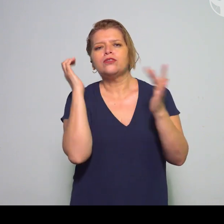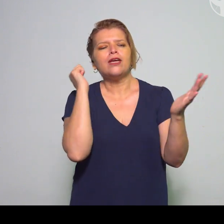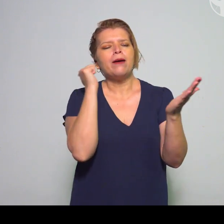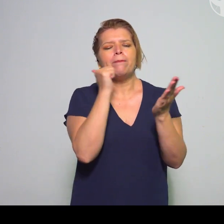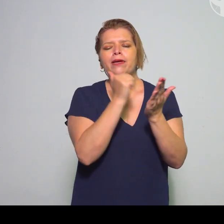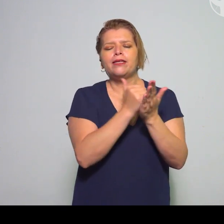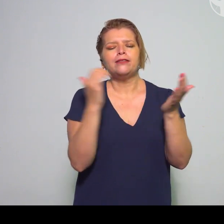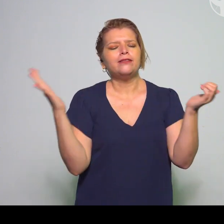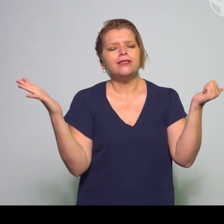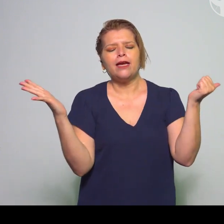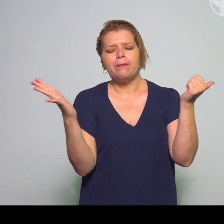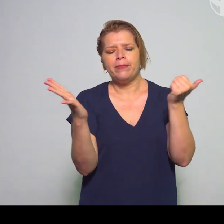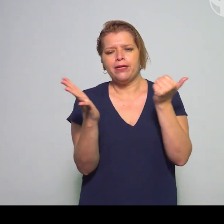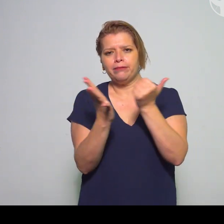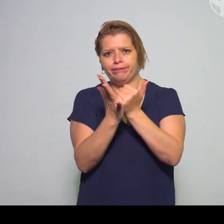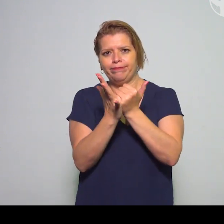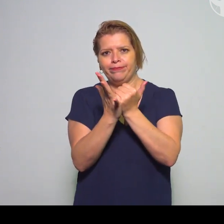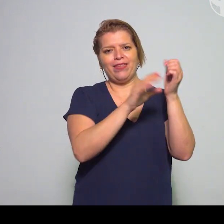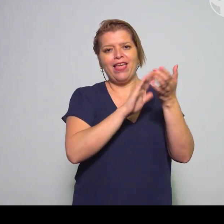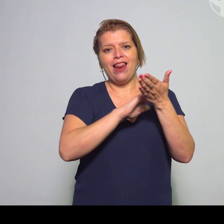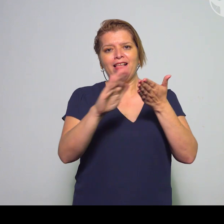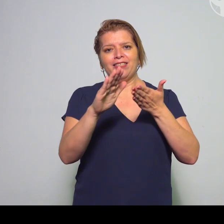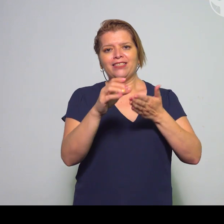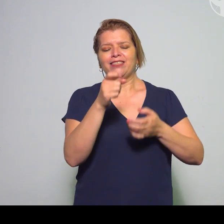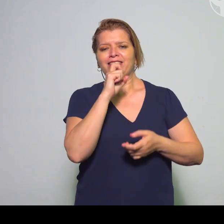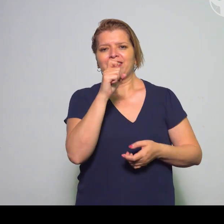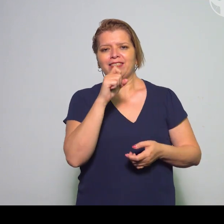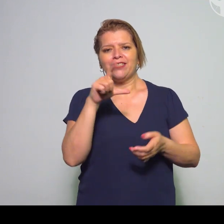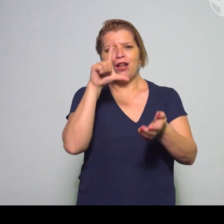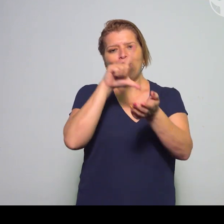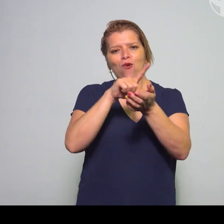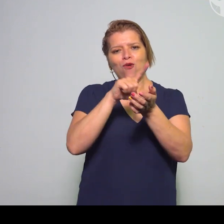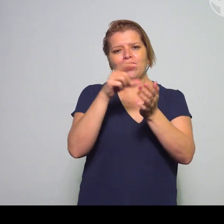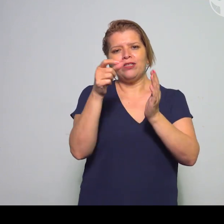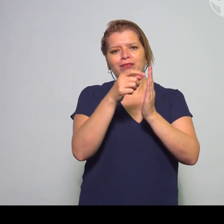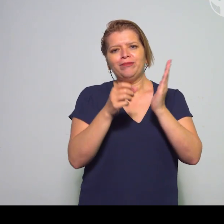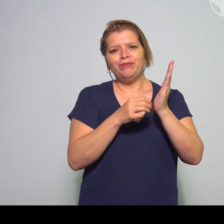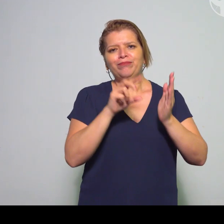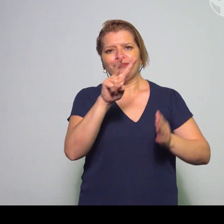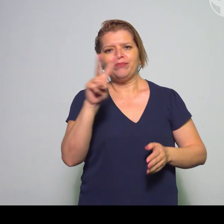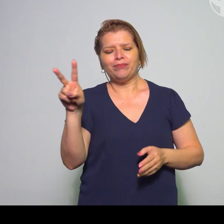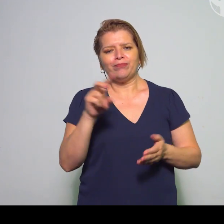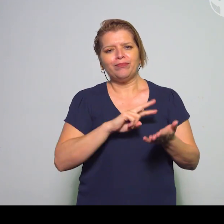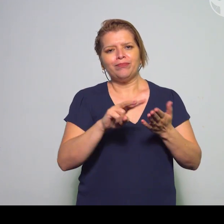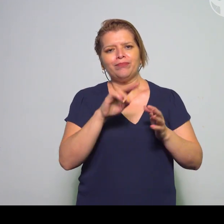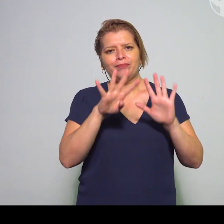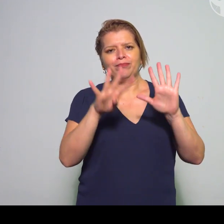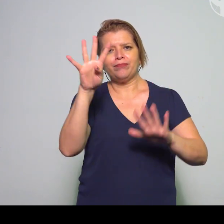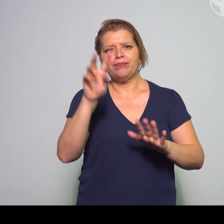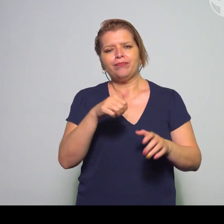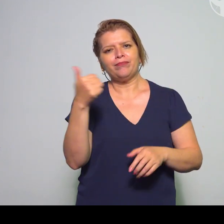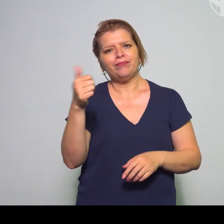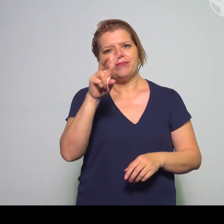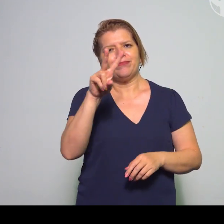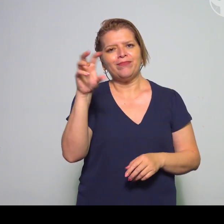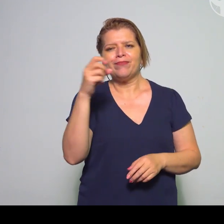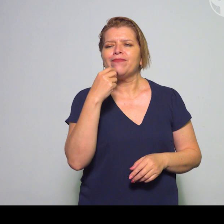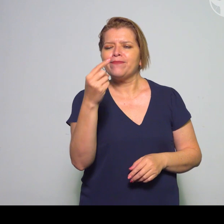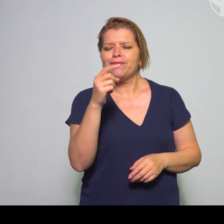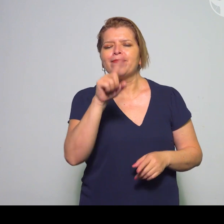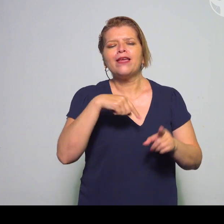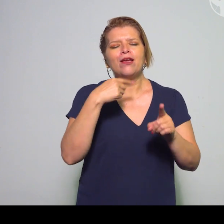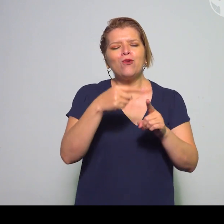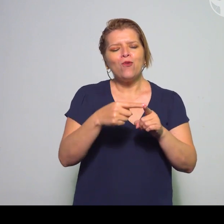familia en el nombre de Jesús. Amén y amén. Lucas 22, 14 y 20